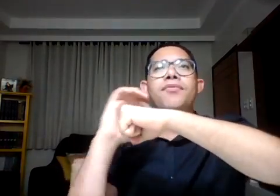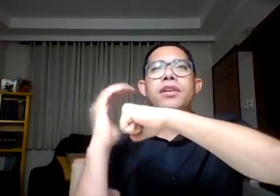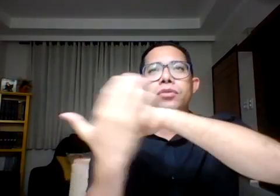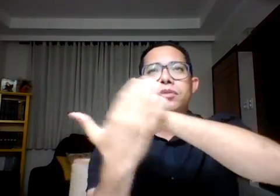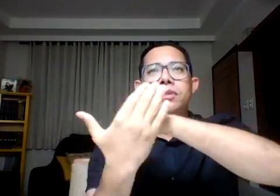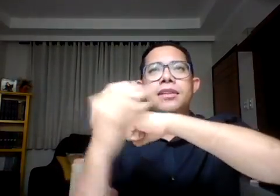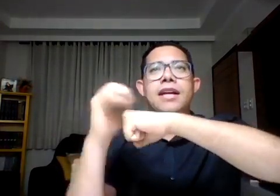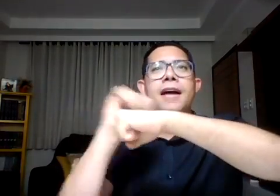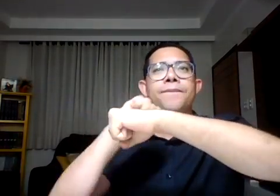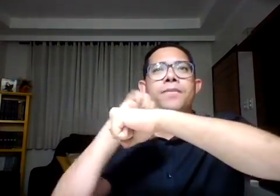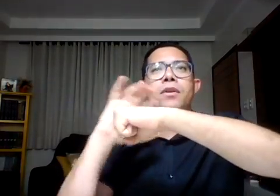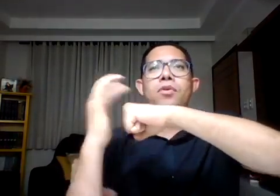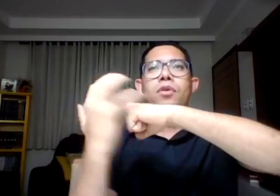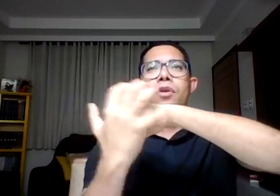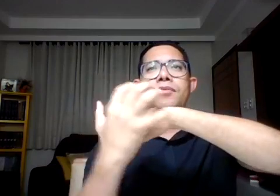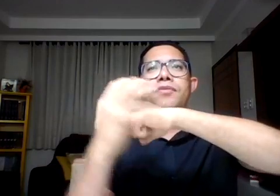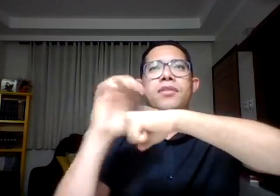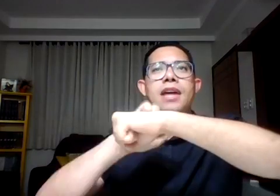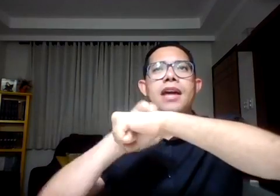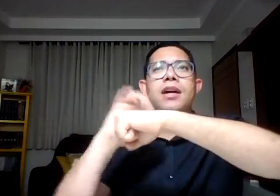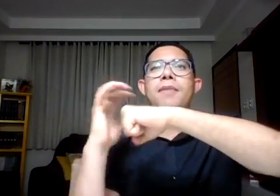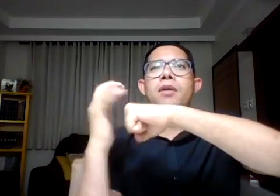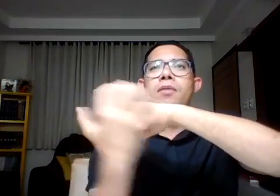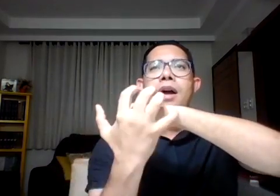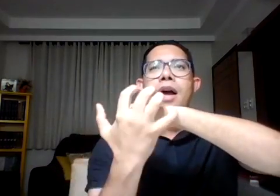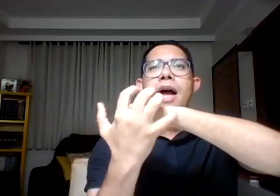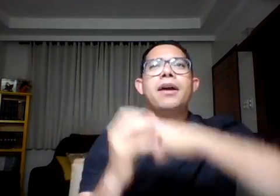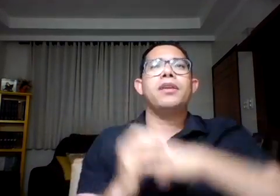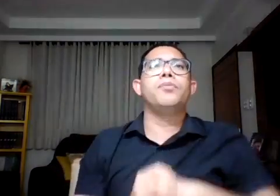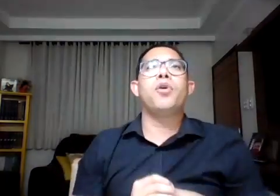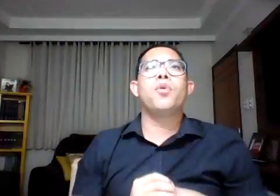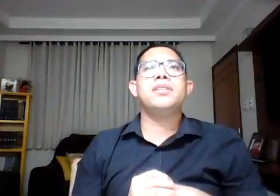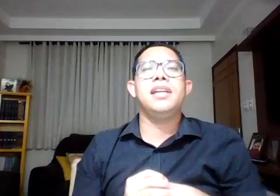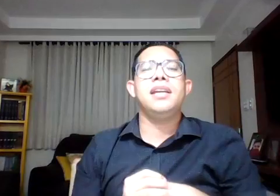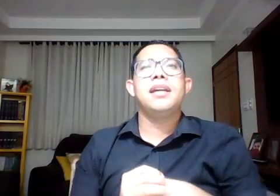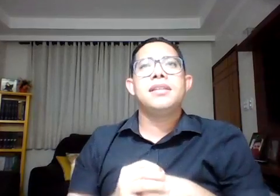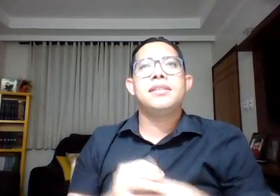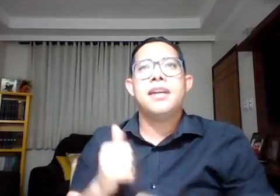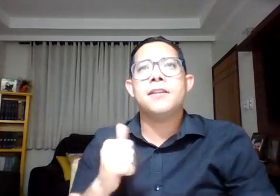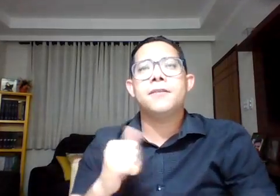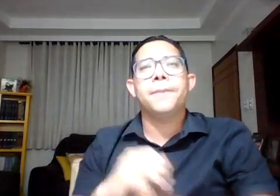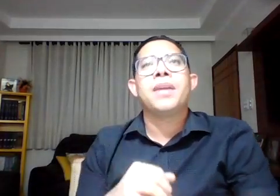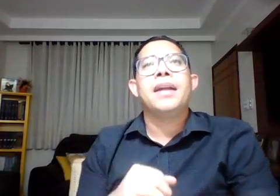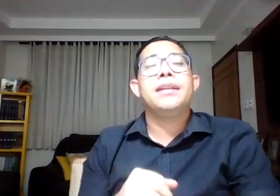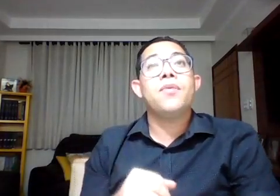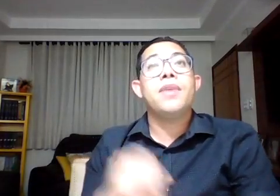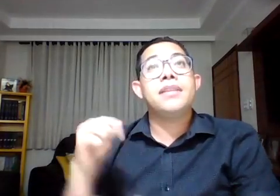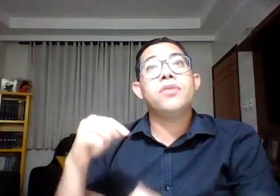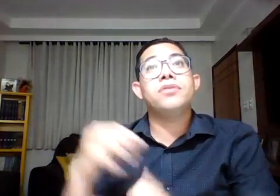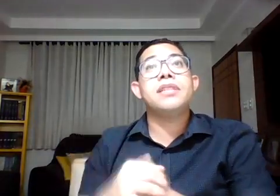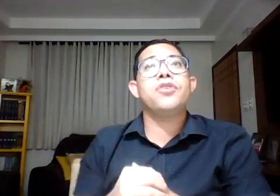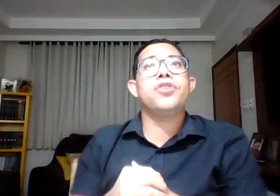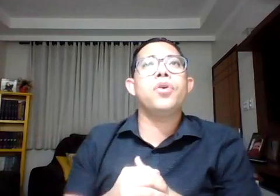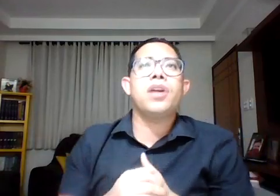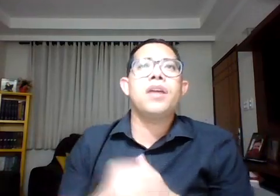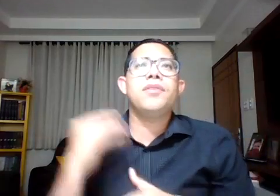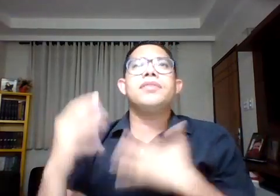Coronavírus, tá? Coronavírus. E aí com a mão aberta um pouco assim, certo? Então esse é o sinal de coronavírus que é